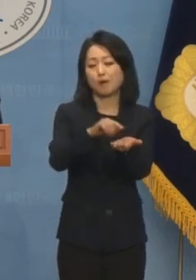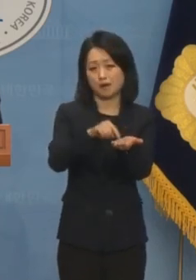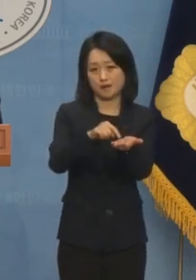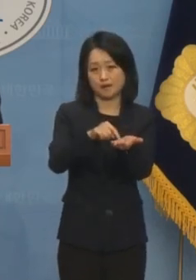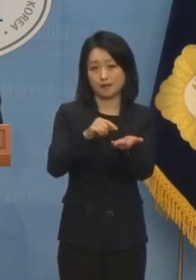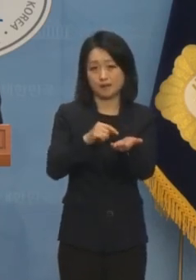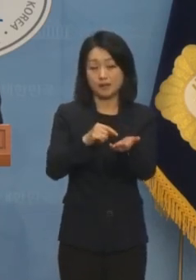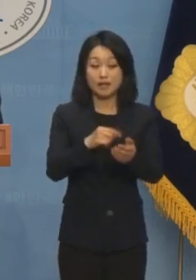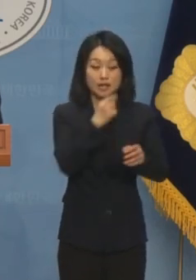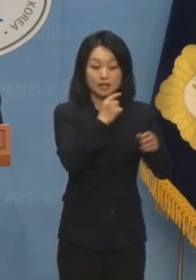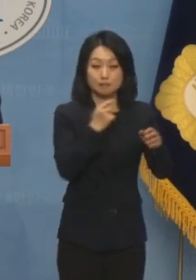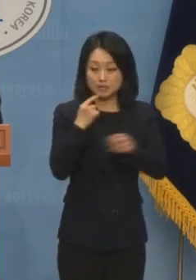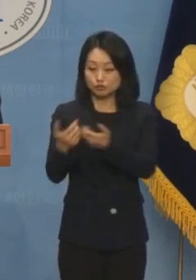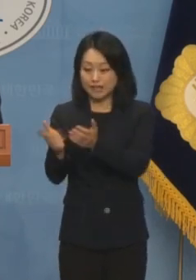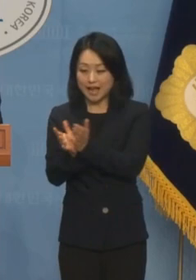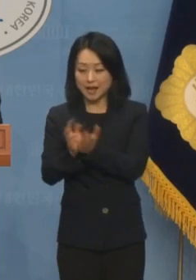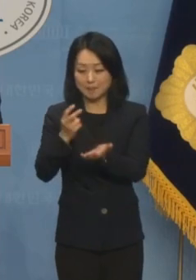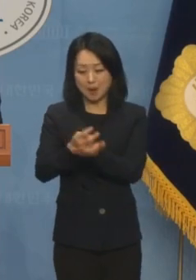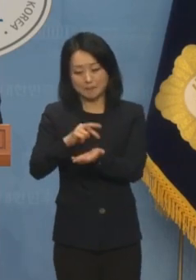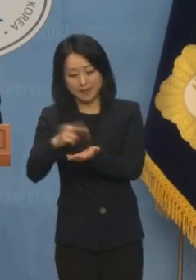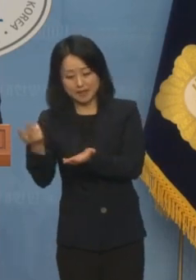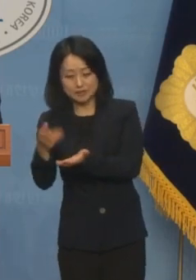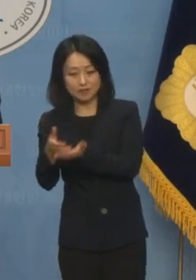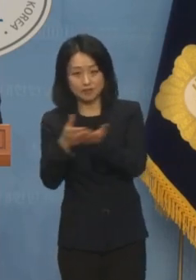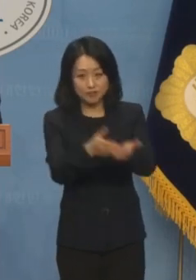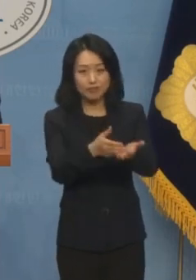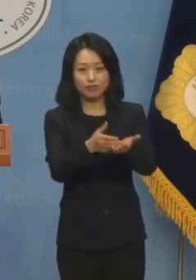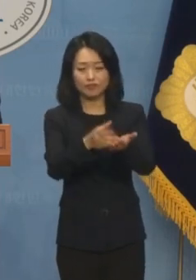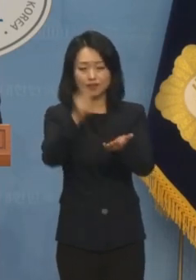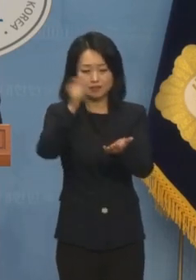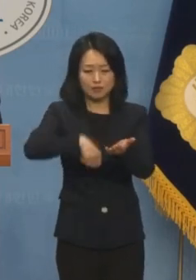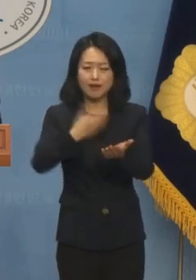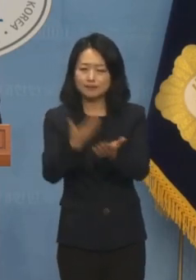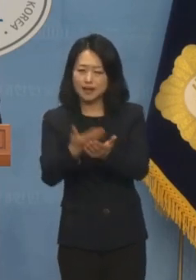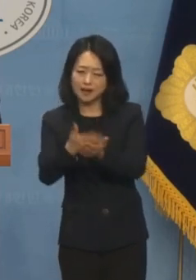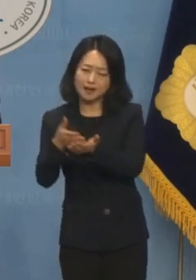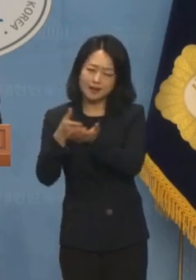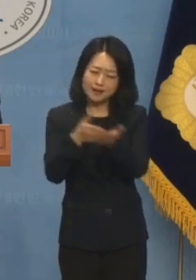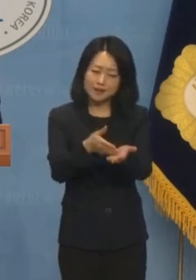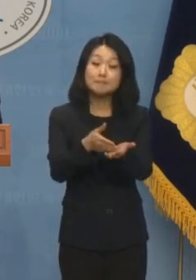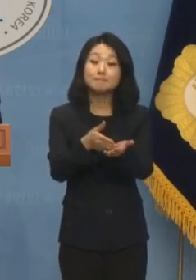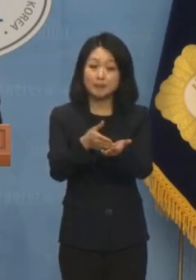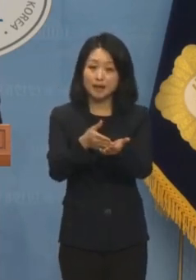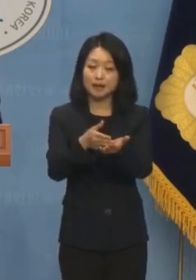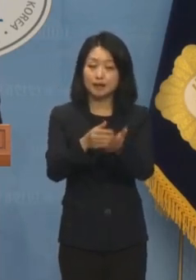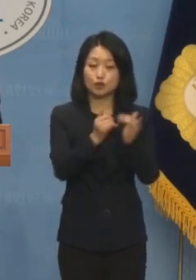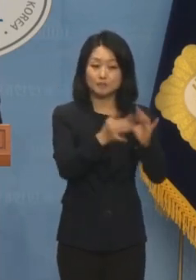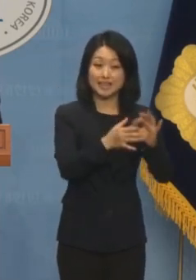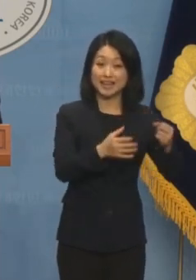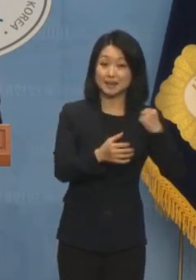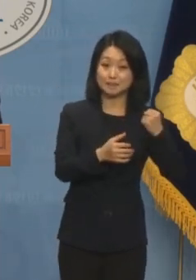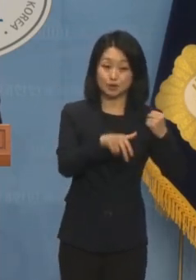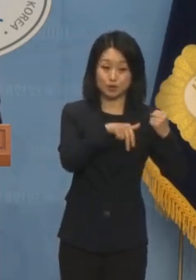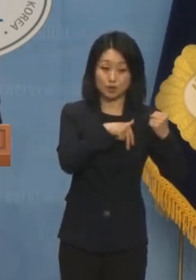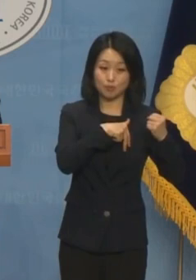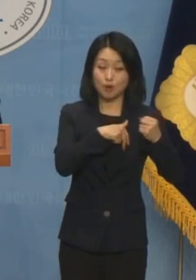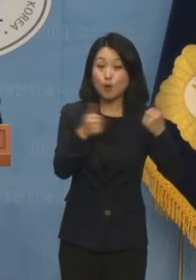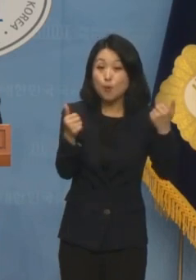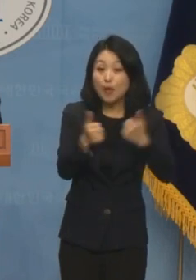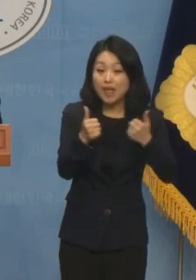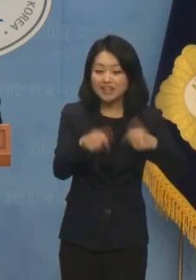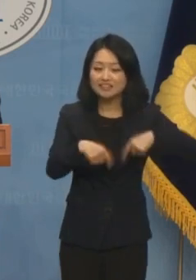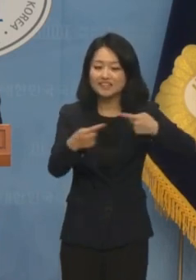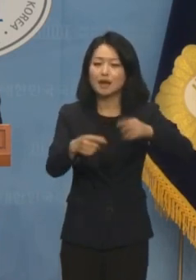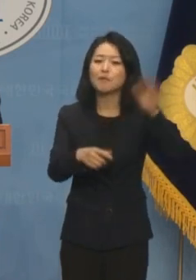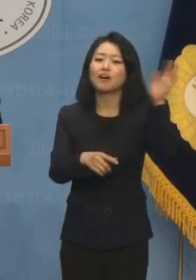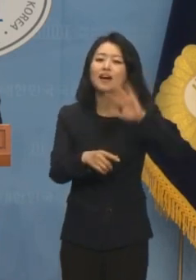더불어민주당이 개정안을 발의하고 처리를 호소하며 상임위에서 통과시키는 동안 국민의힘 의원들은 회의에 얼굴도